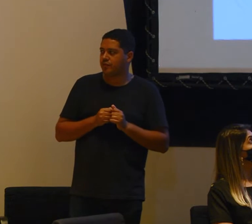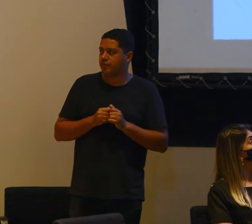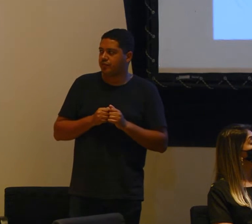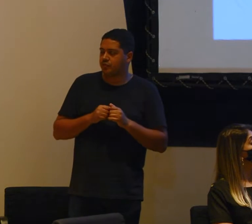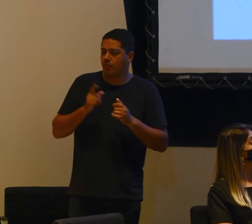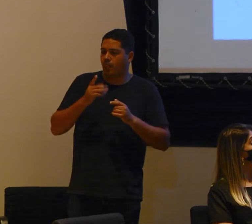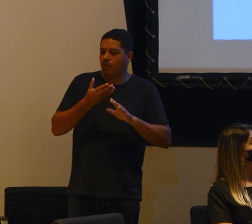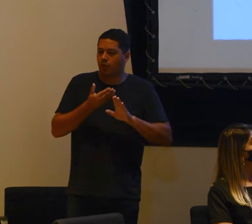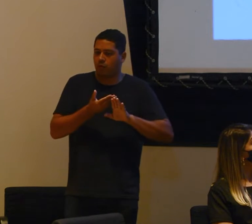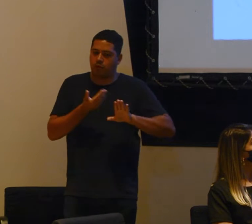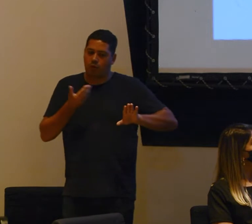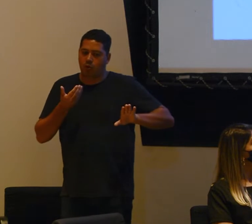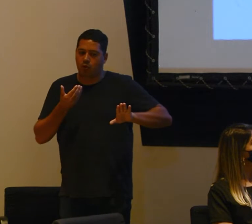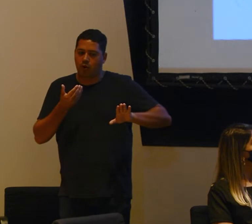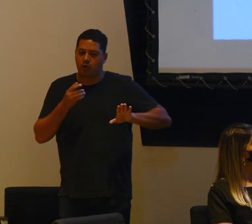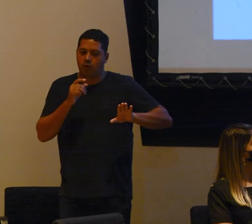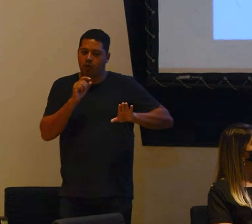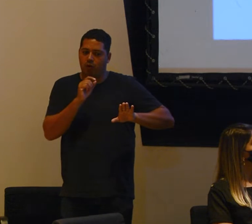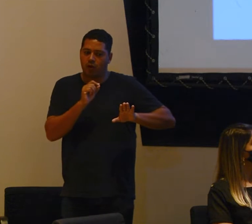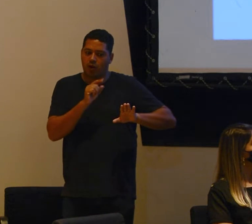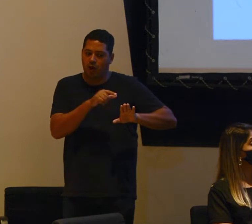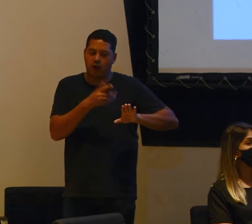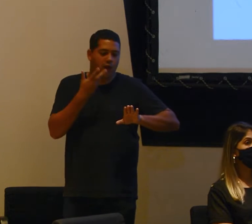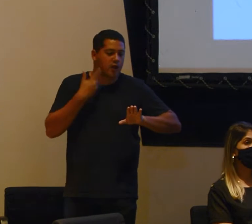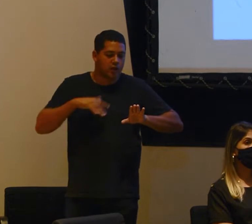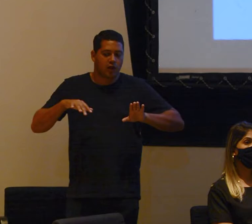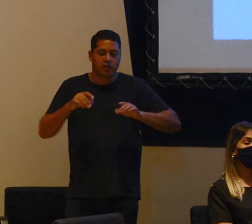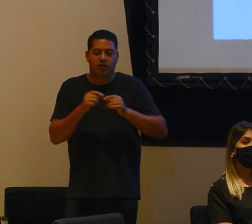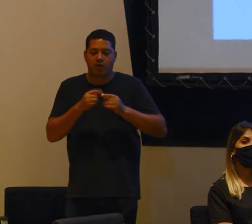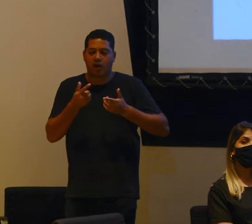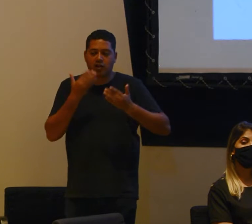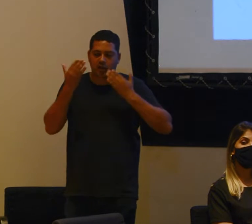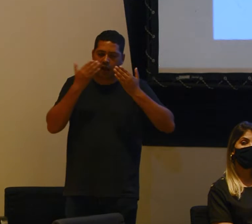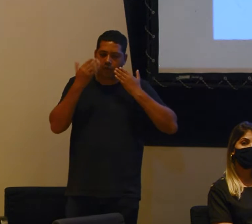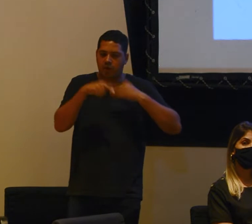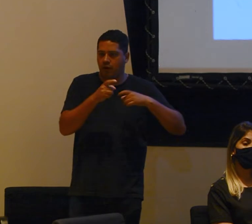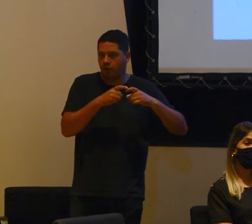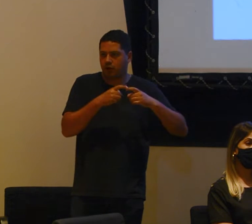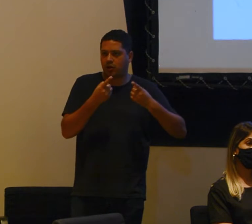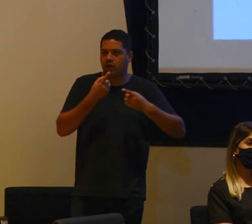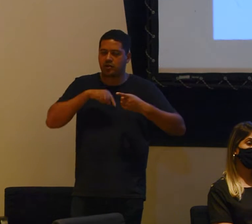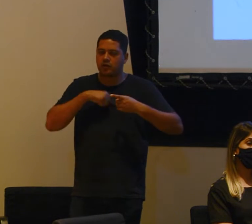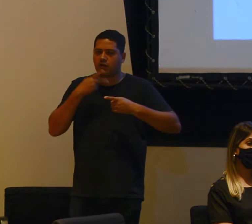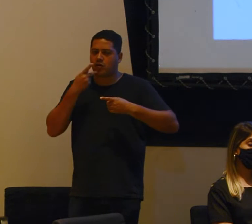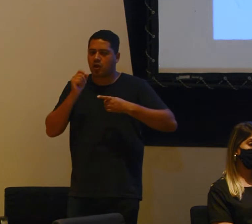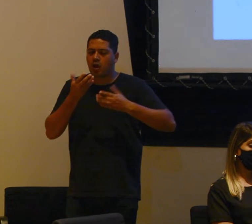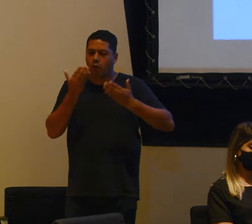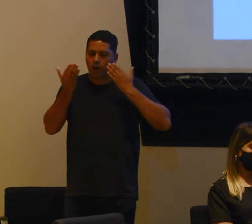não exclui a necessidade de que as crianças façam terapia em clínica. Isso a gente chama de terapia alternativa, né? Uma